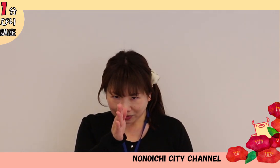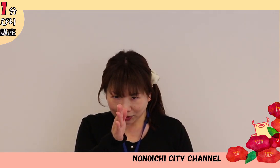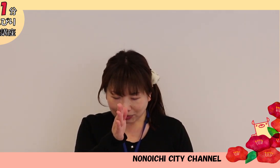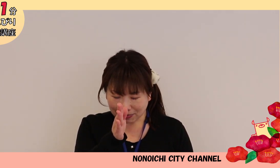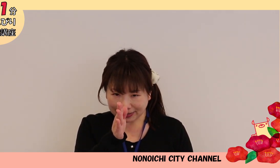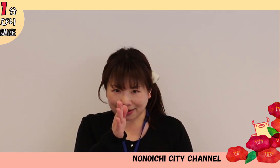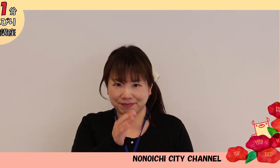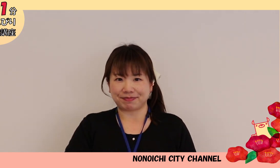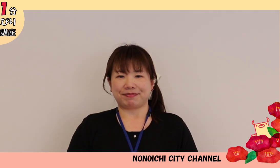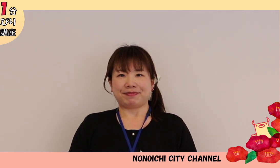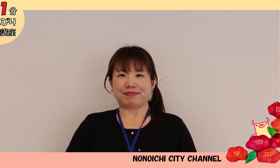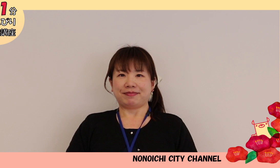すみません。